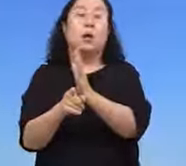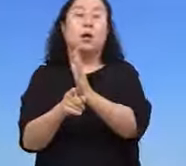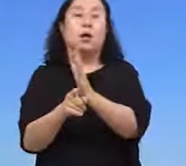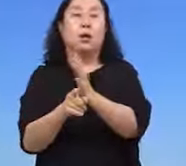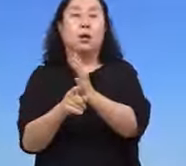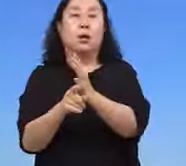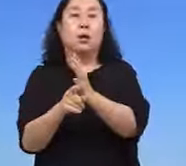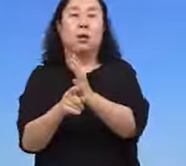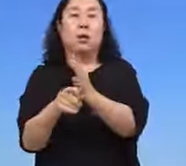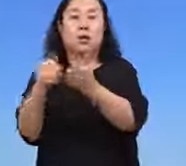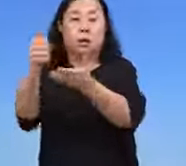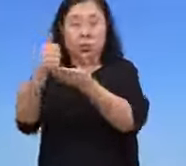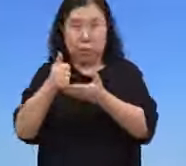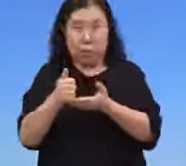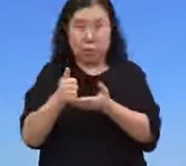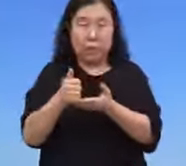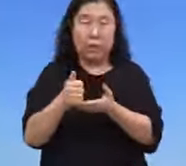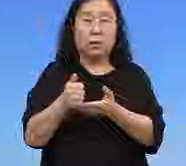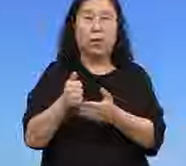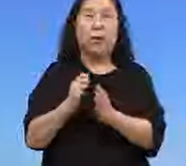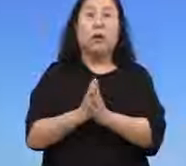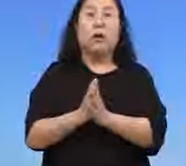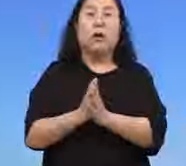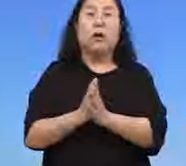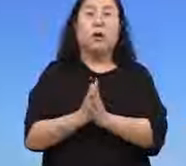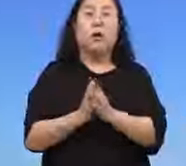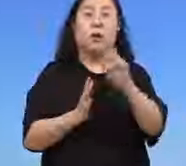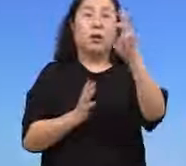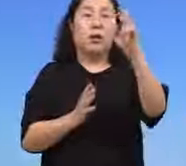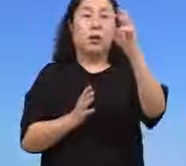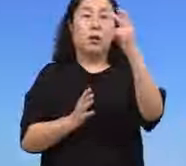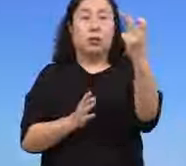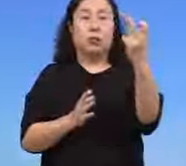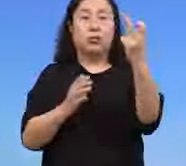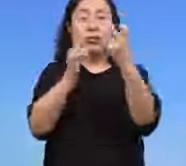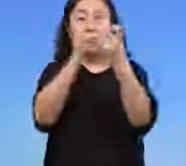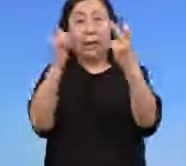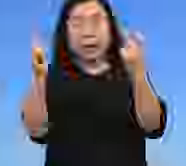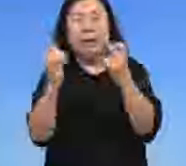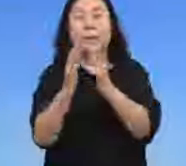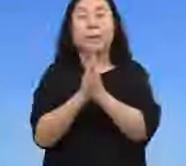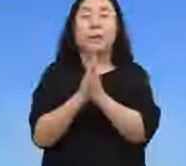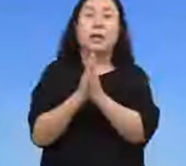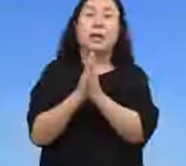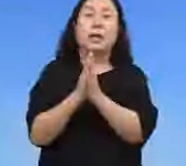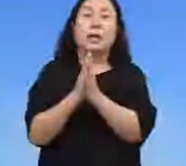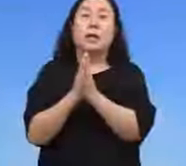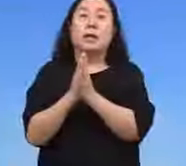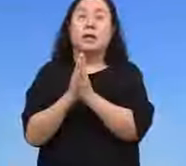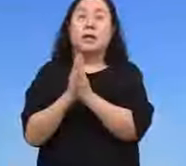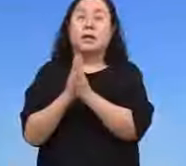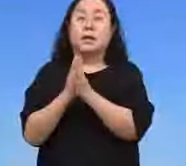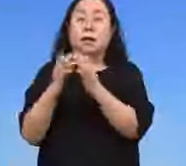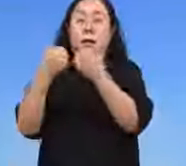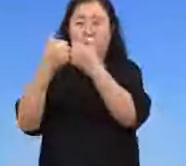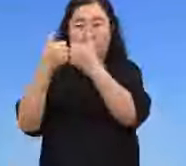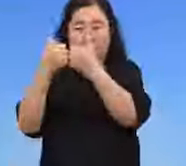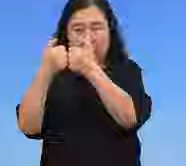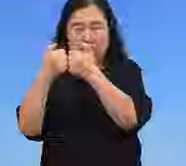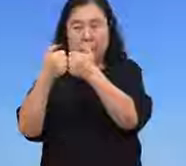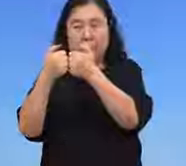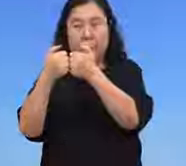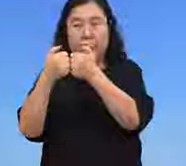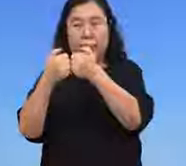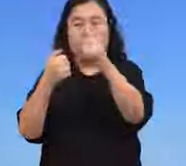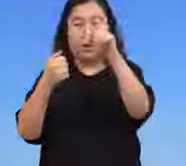상의하고 의논해서 이제 마지막에 당회에 청구할 최종 후보를 좀 청구해 주시라고